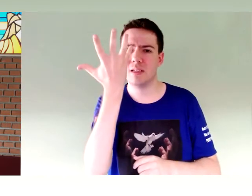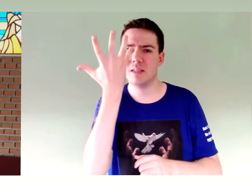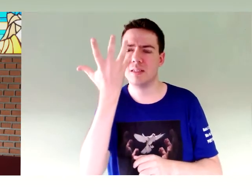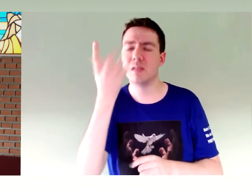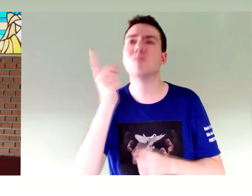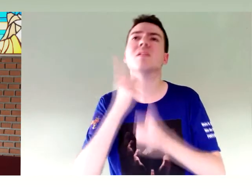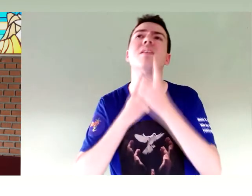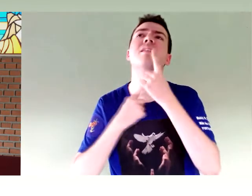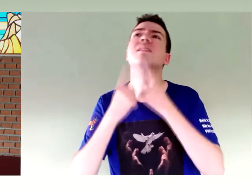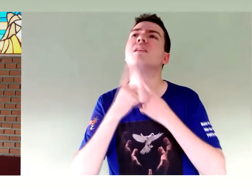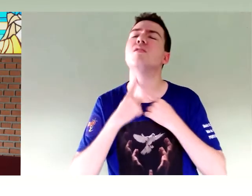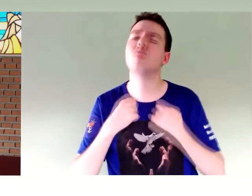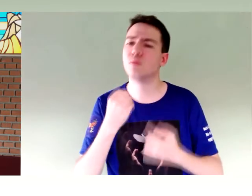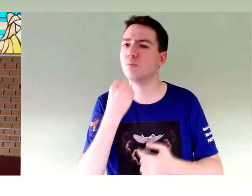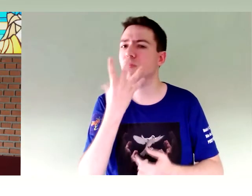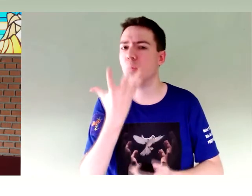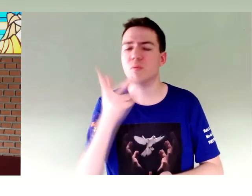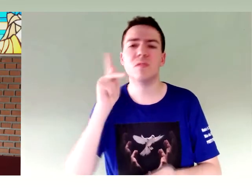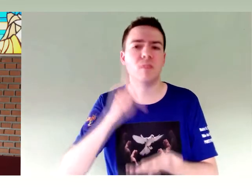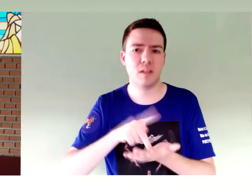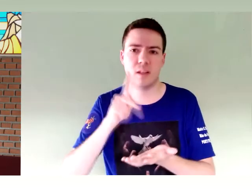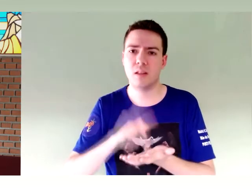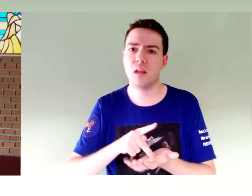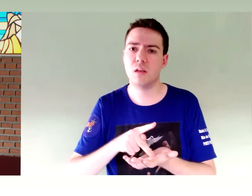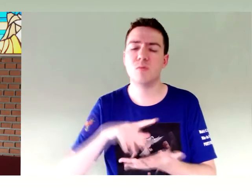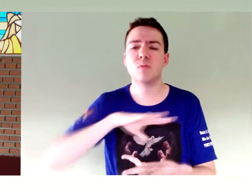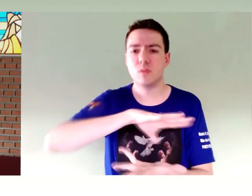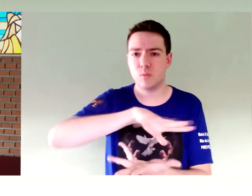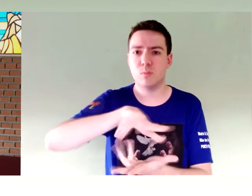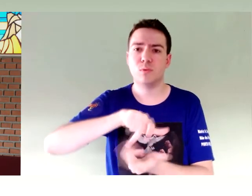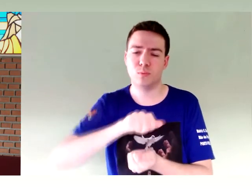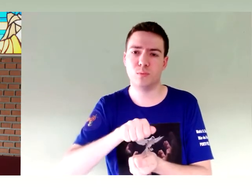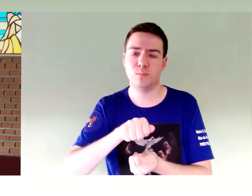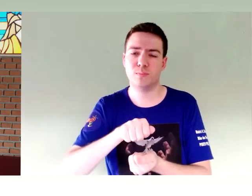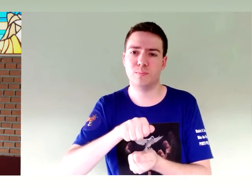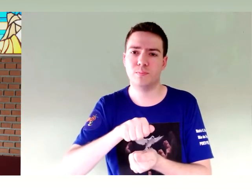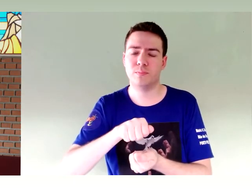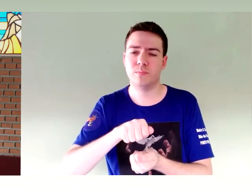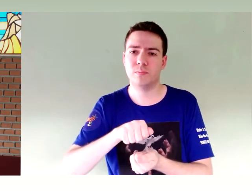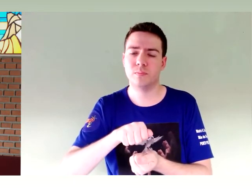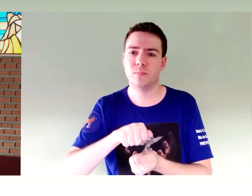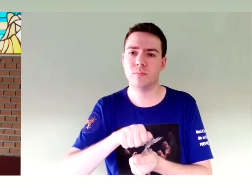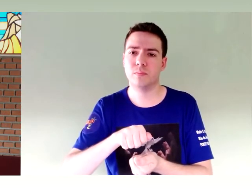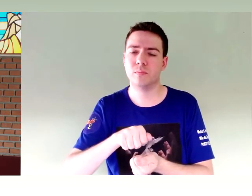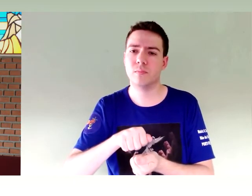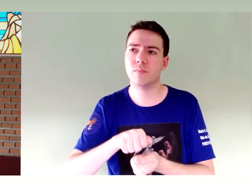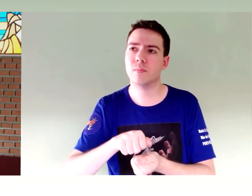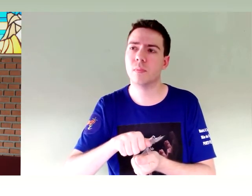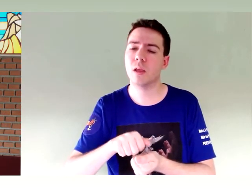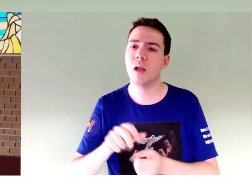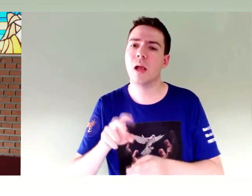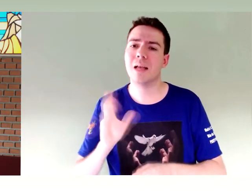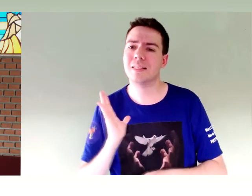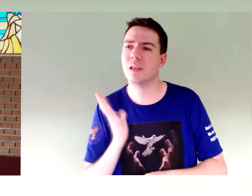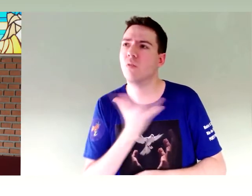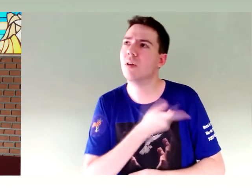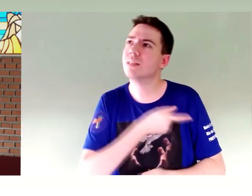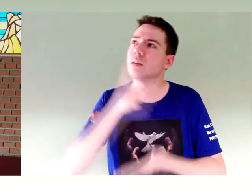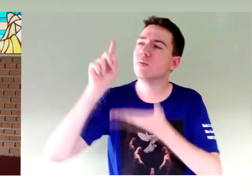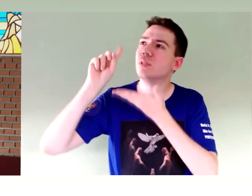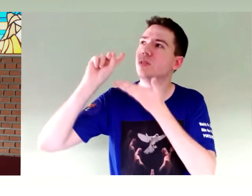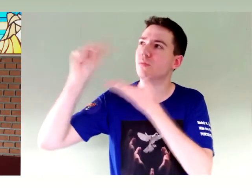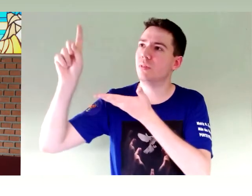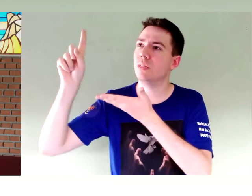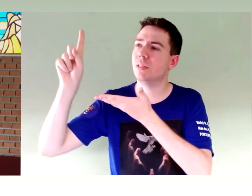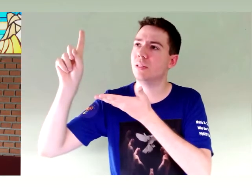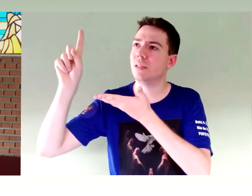realização das aspirações mais autênticas e verdadeiras da humanidade. Ora, para que a salvação divina tenha